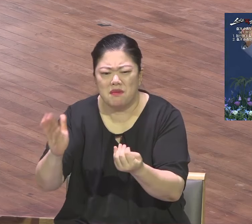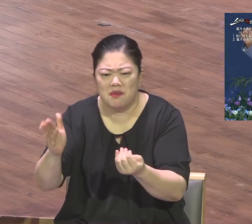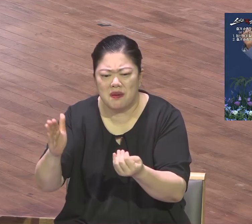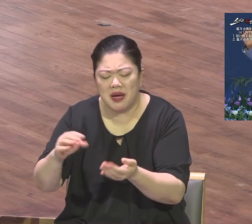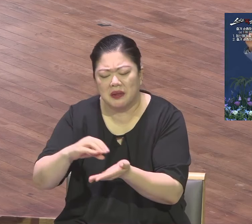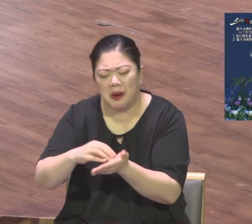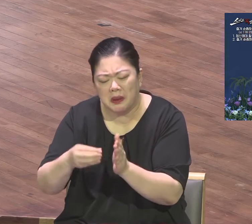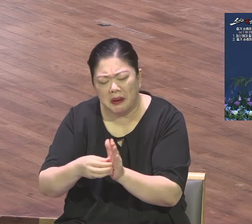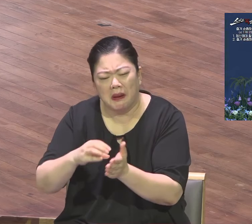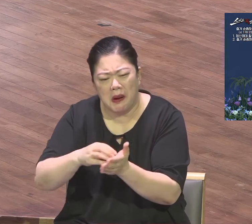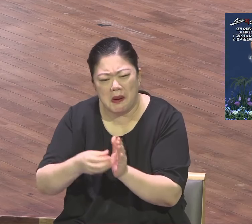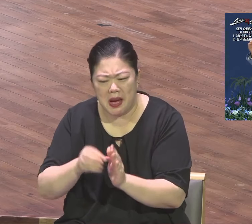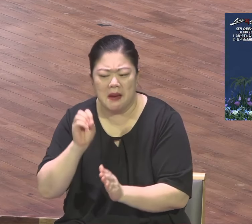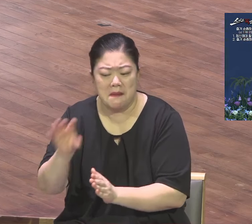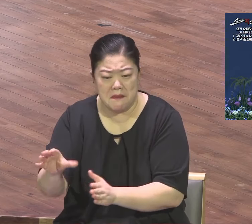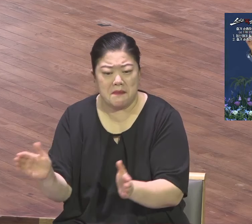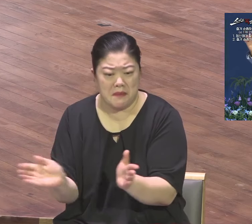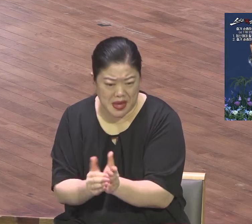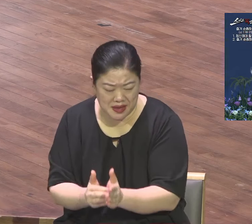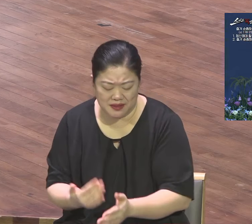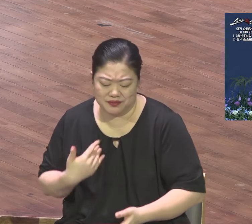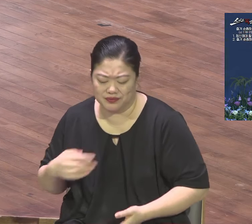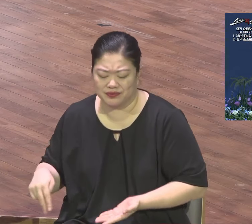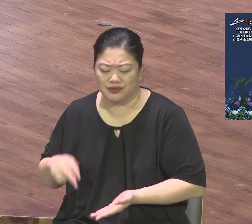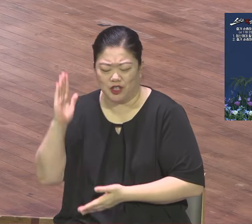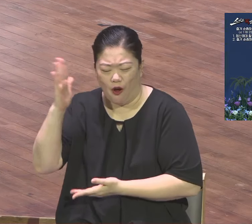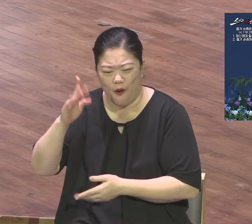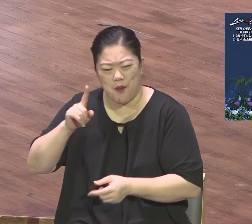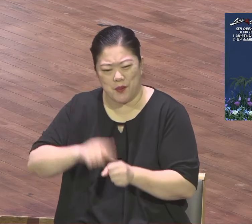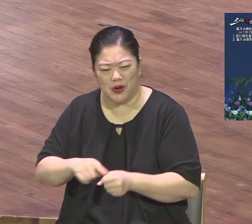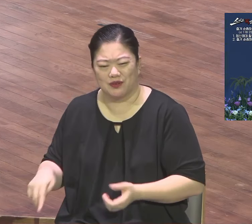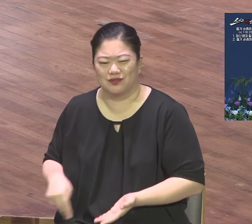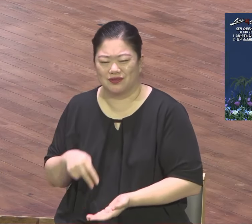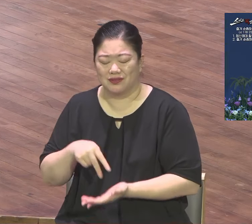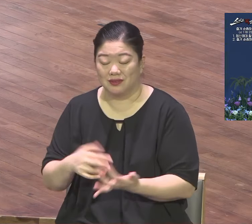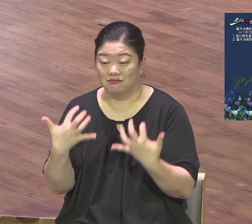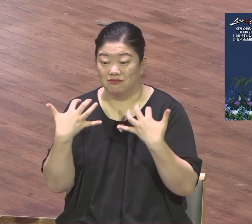모든 민족 위에 뛰어나게 하실 것이라.